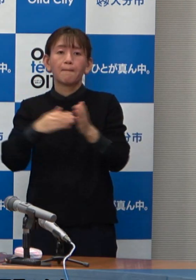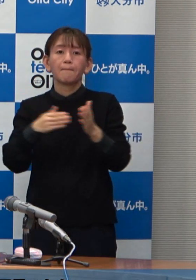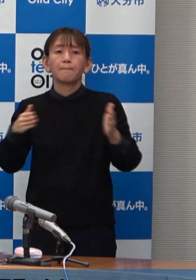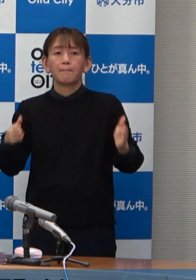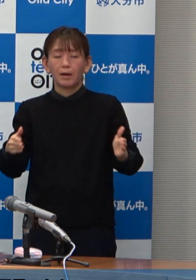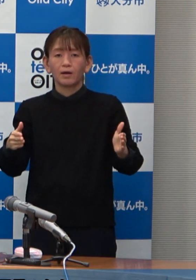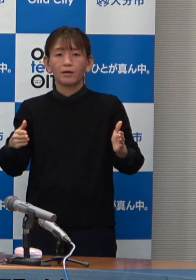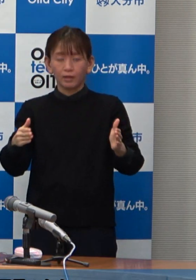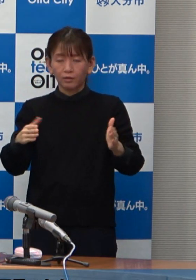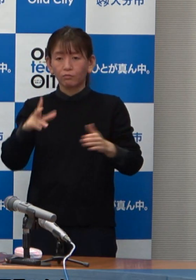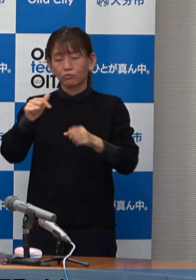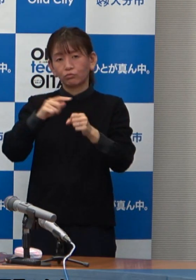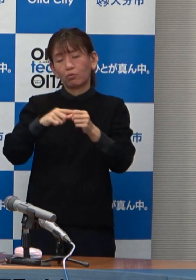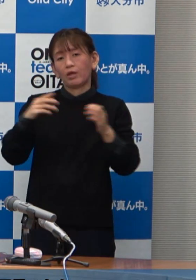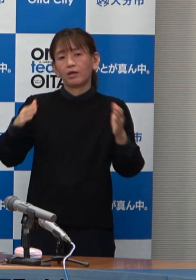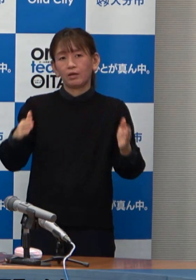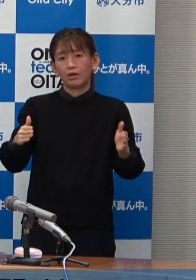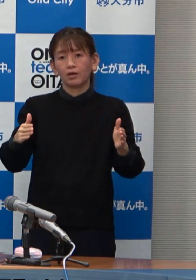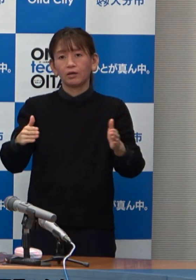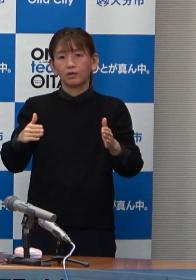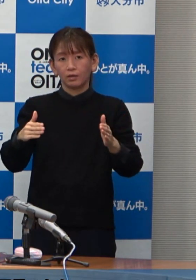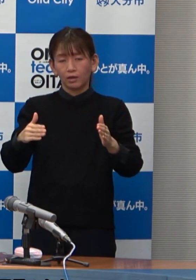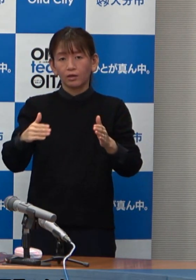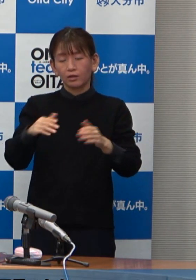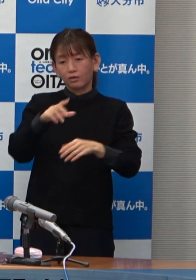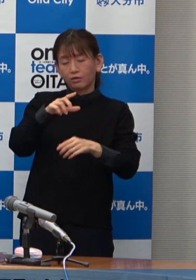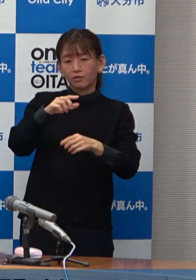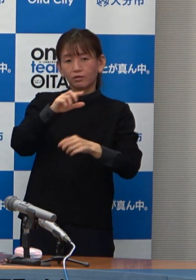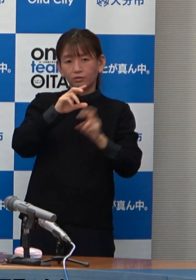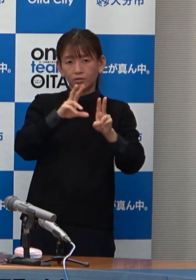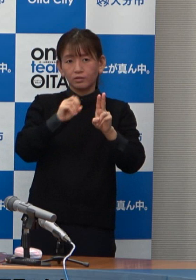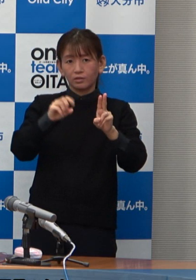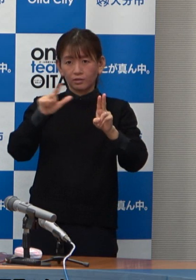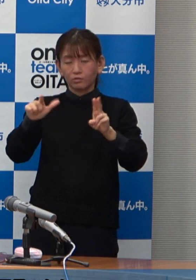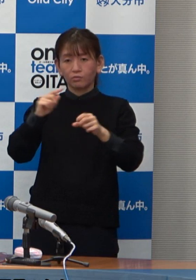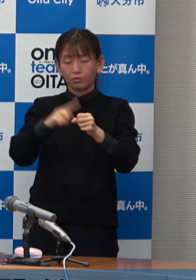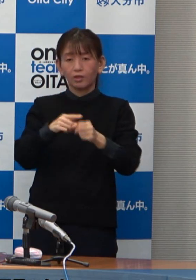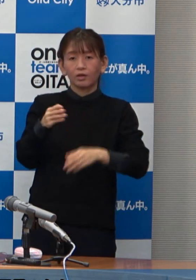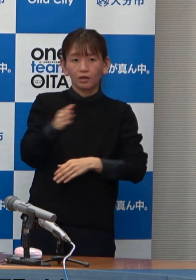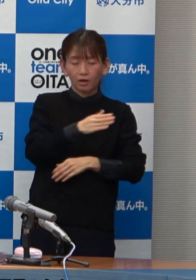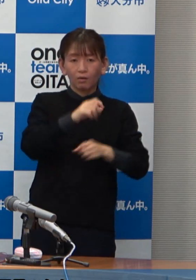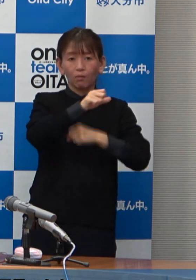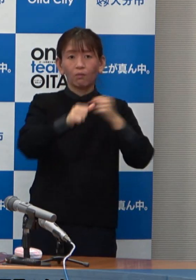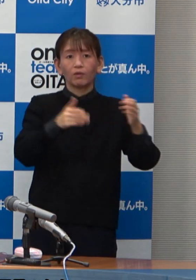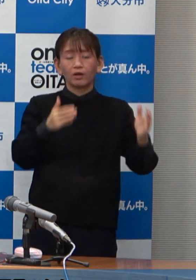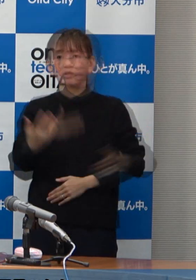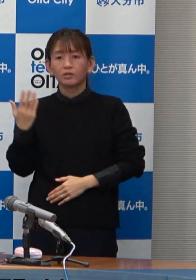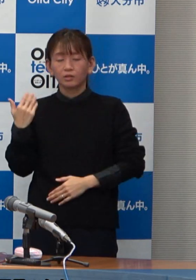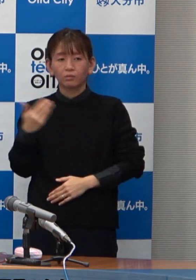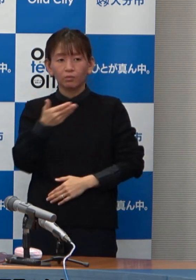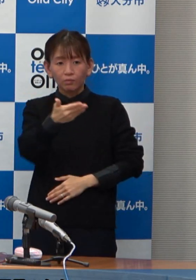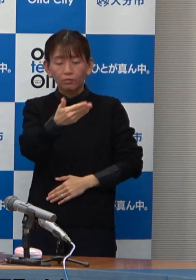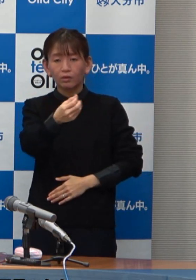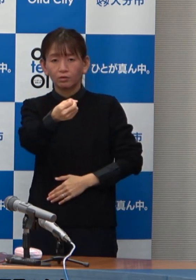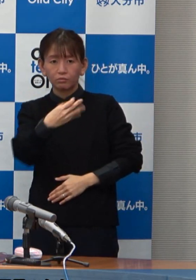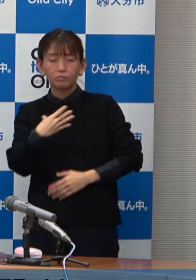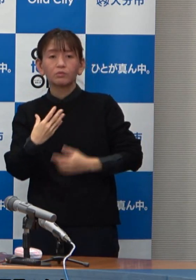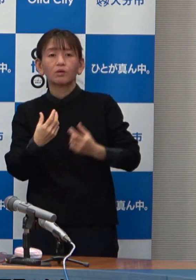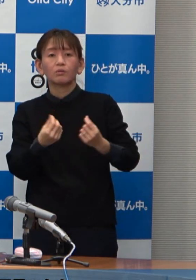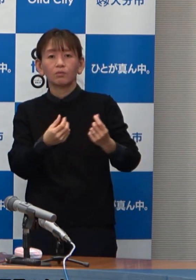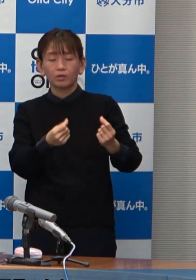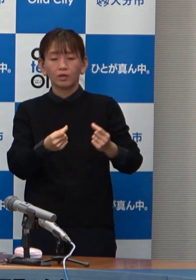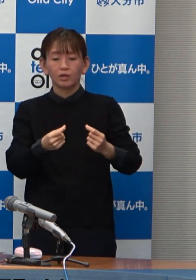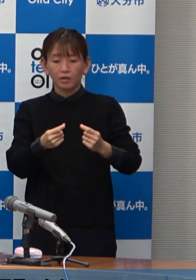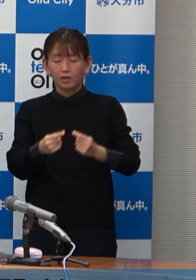人をいして減ってますで2015から2020までの5年間で8000人減ってます全ての